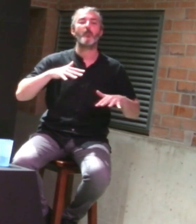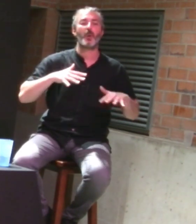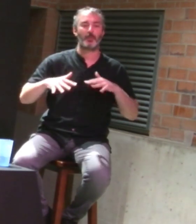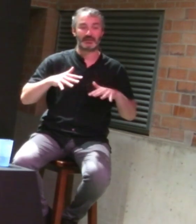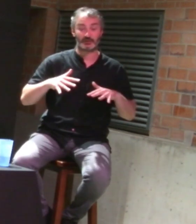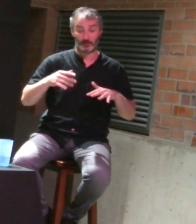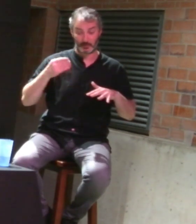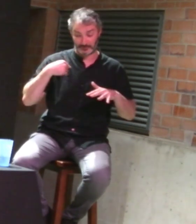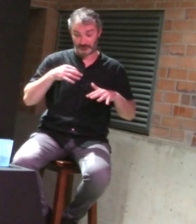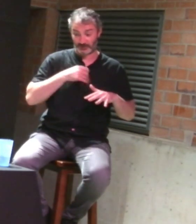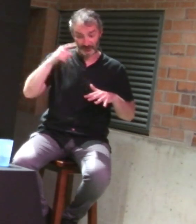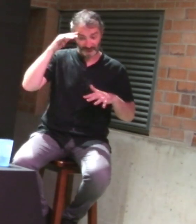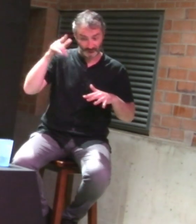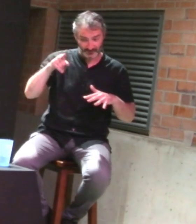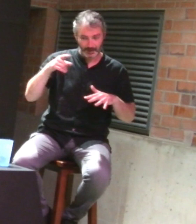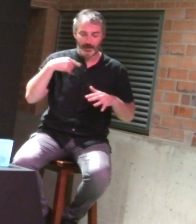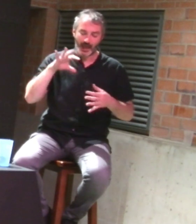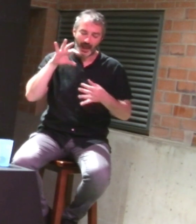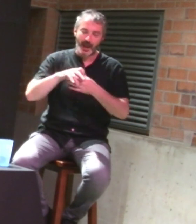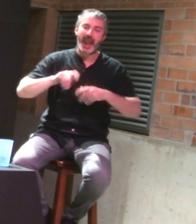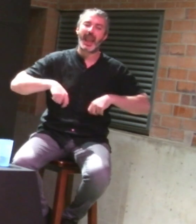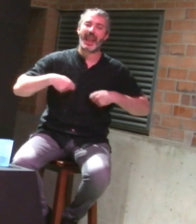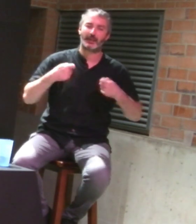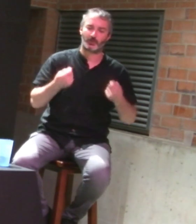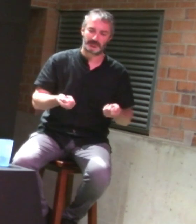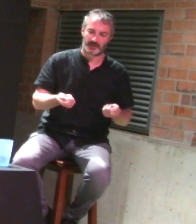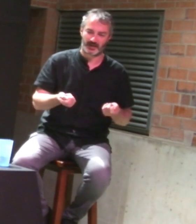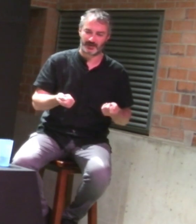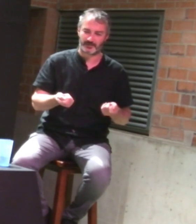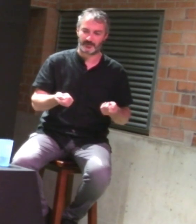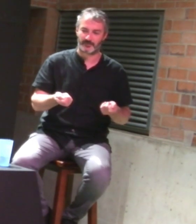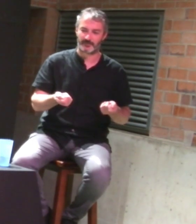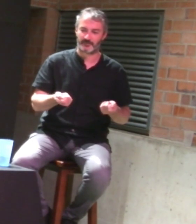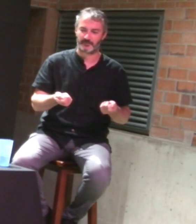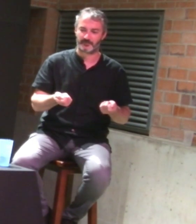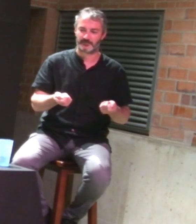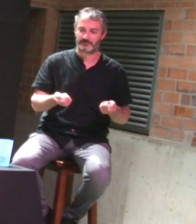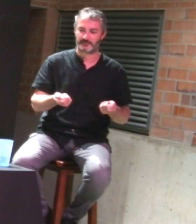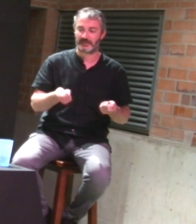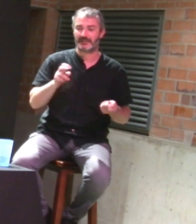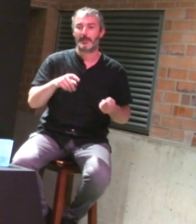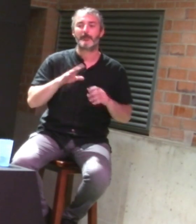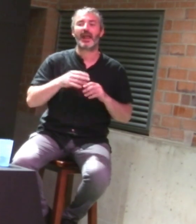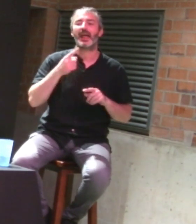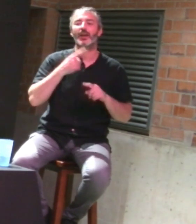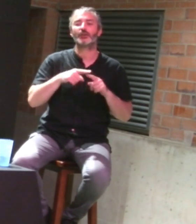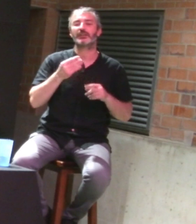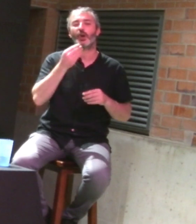moviment eugenista important lligat al naturisme, a el que seria el veganisme, etc. etc. O sigui,